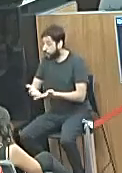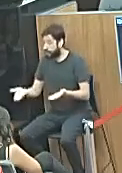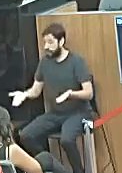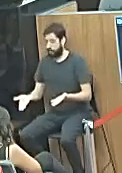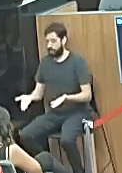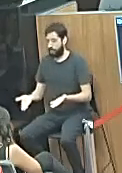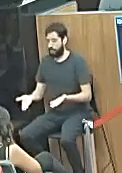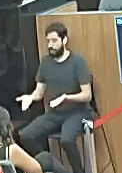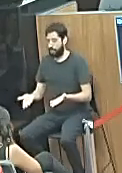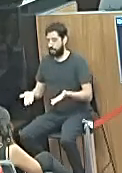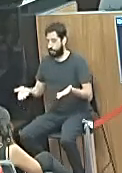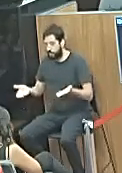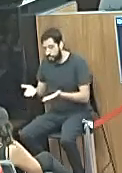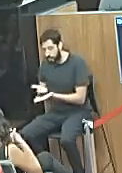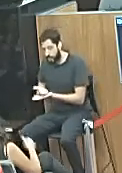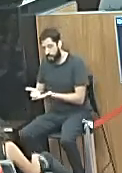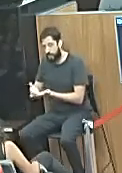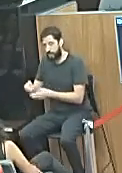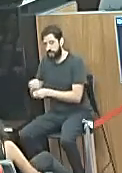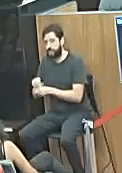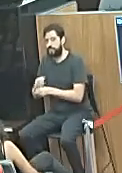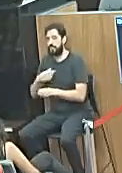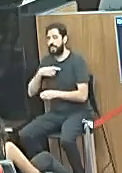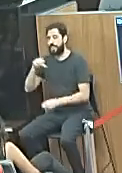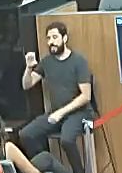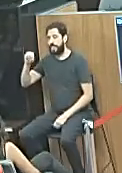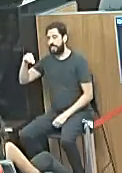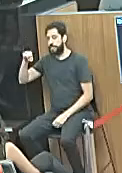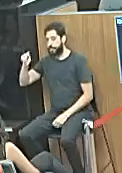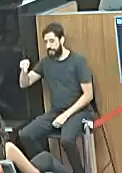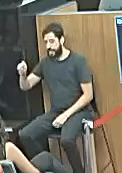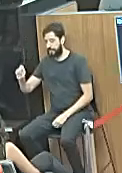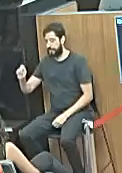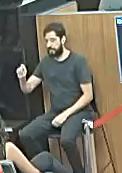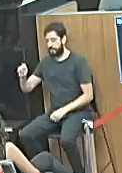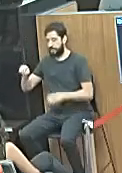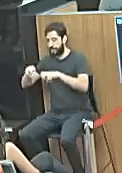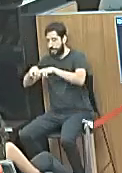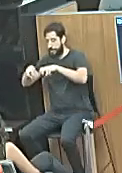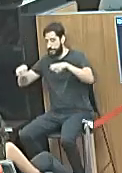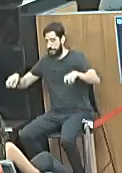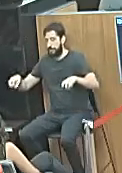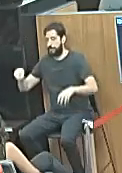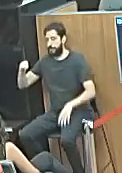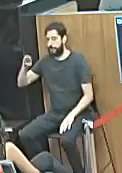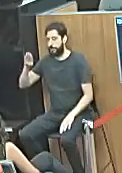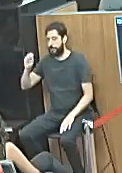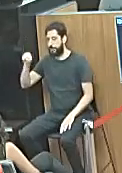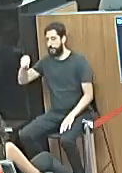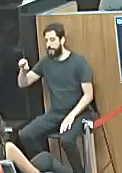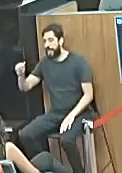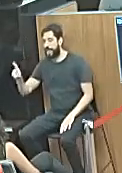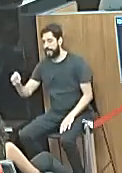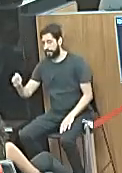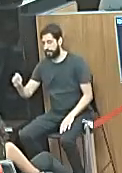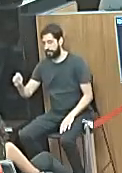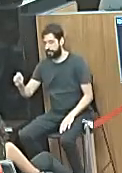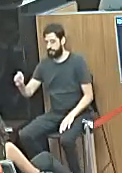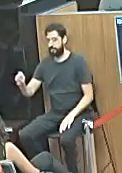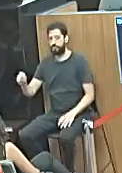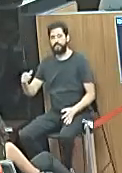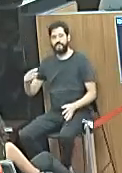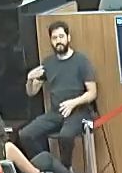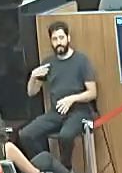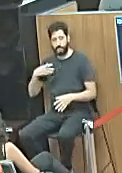nós temos a partir deste ano também emendas de bancada pra mim a emenda que mais tinha de ser com certeza